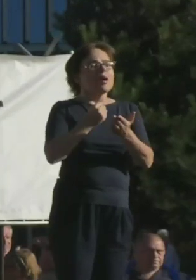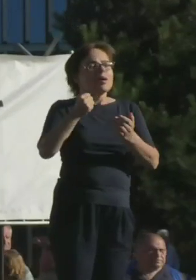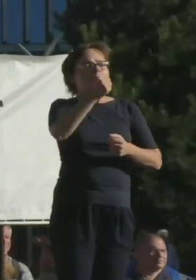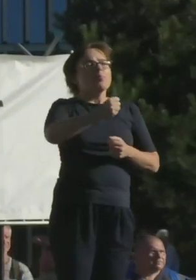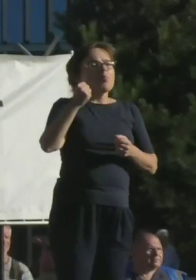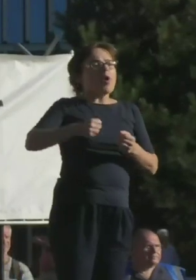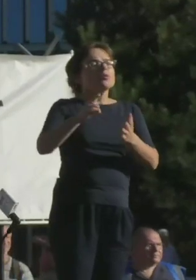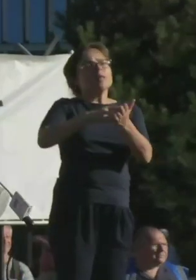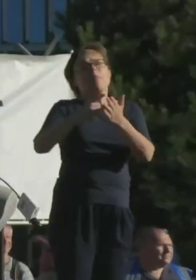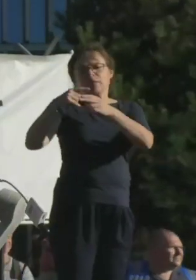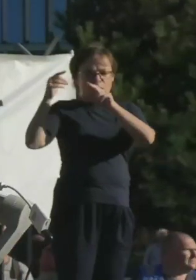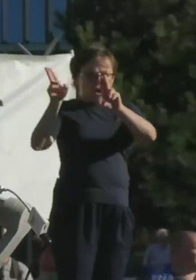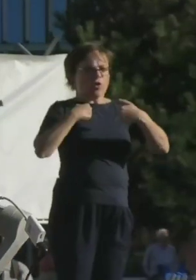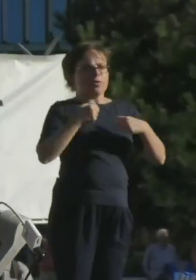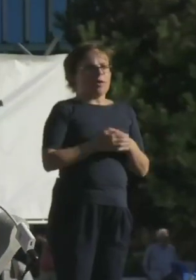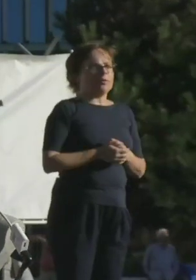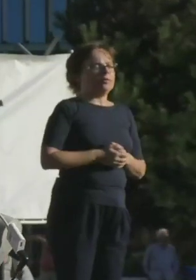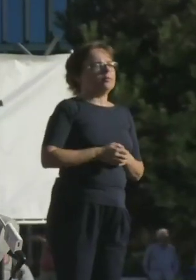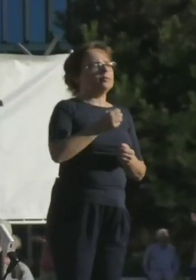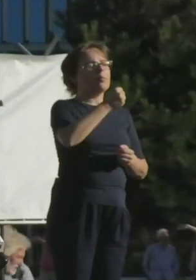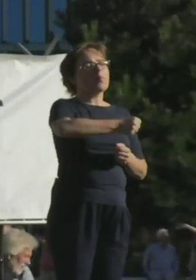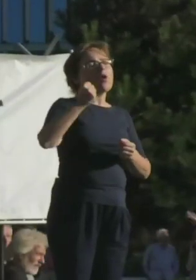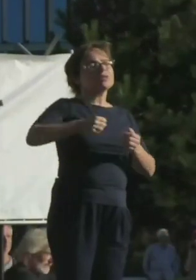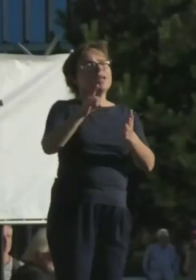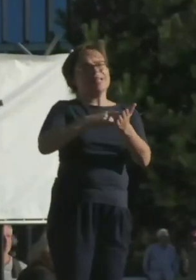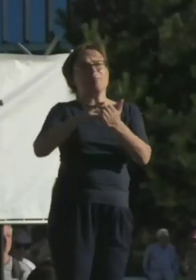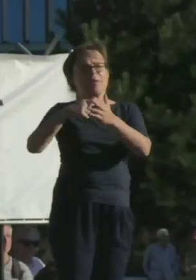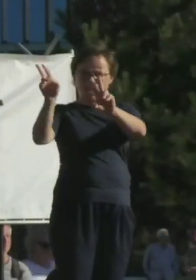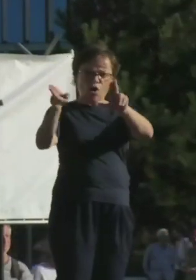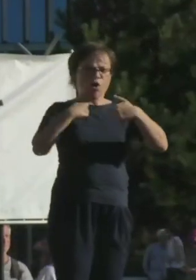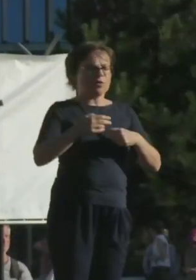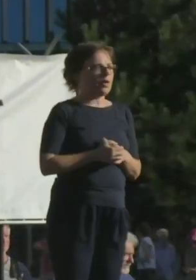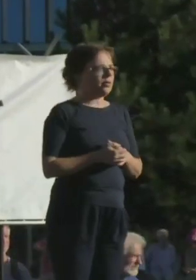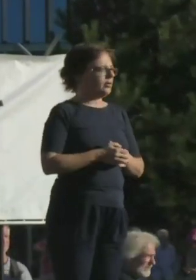Oddaj mandat! Oddaj mandat!